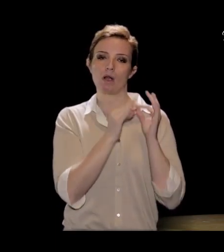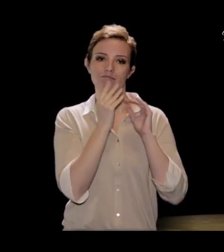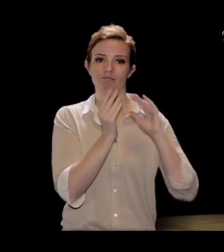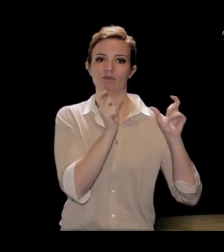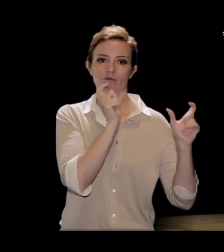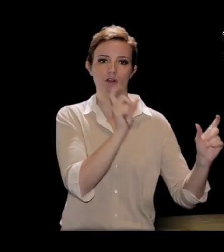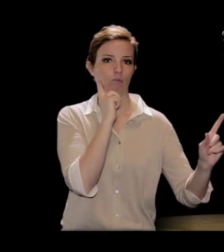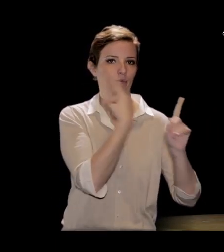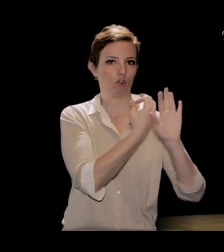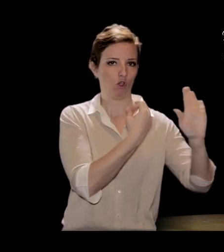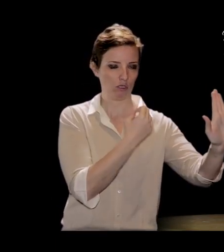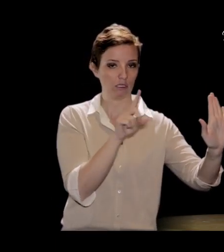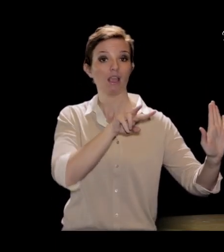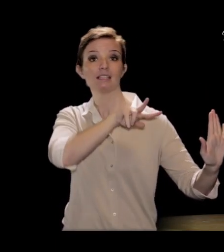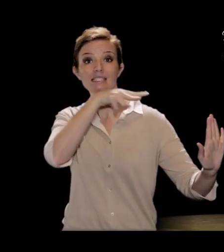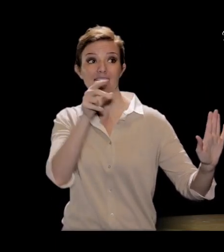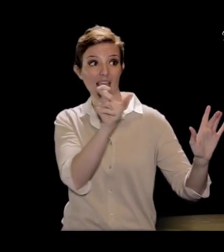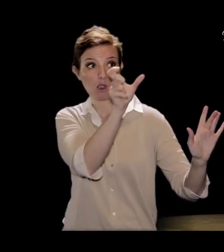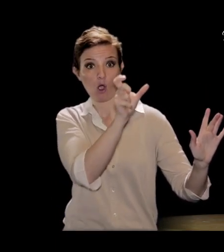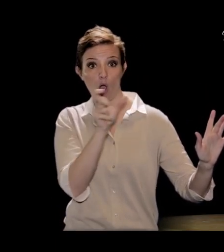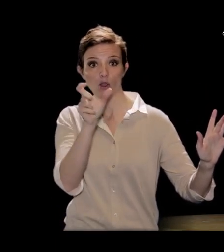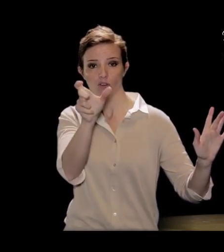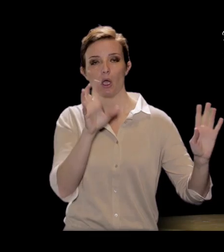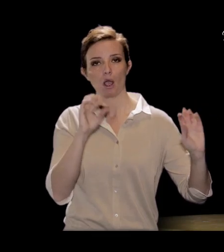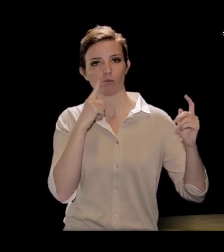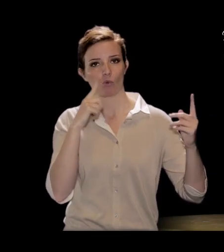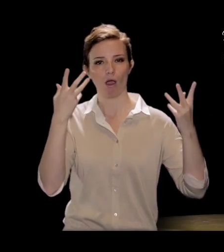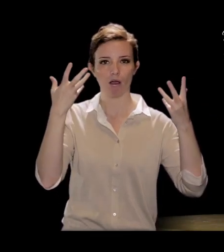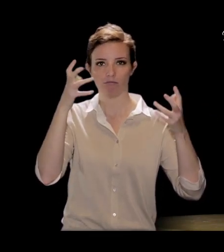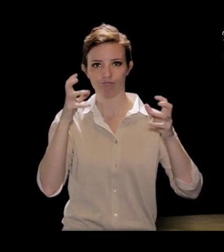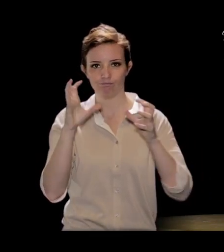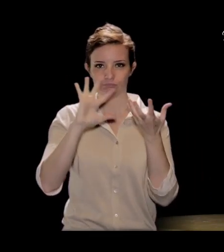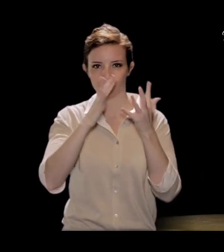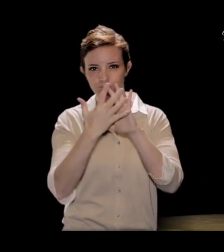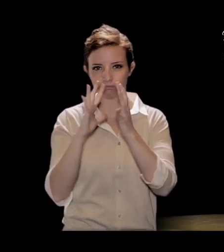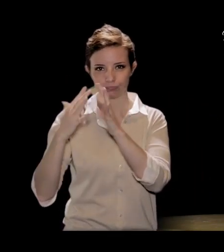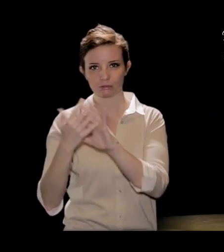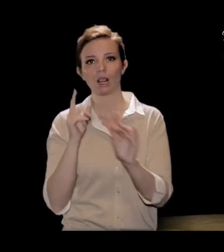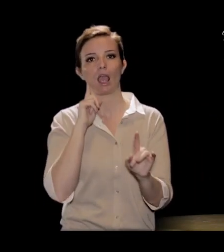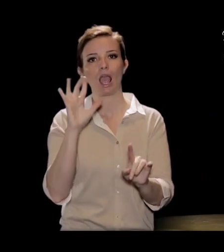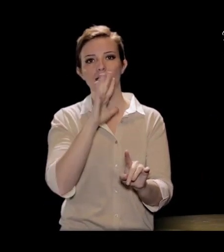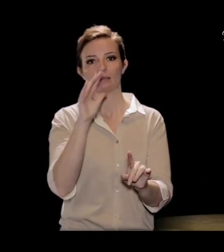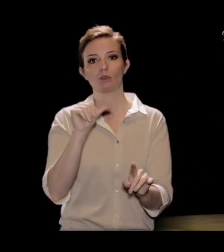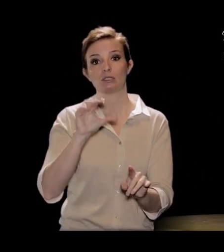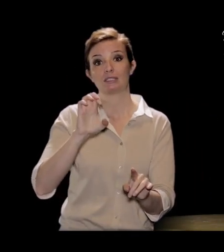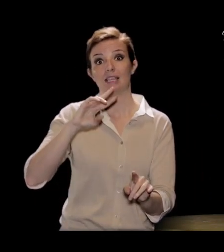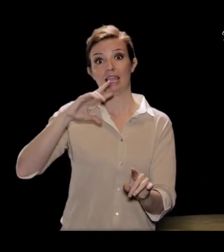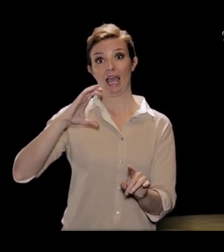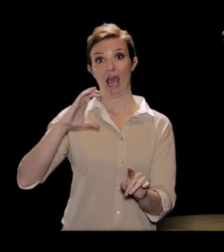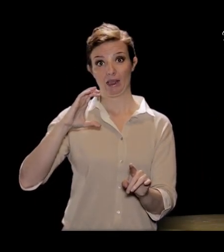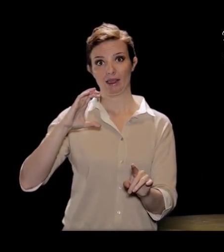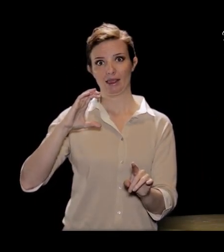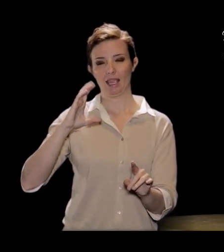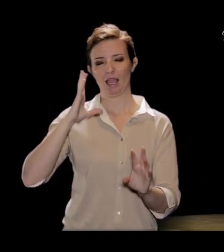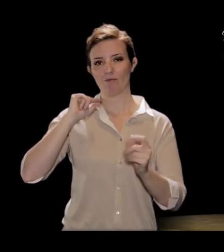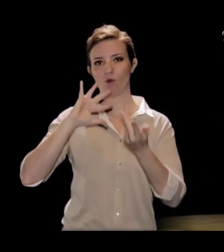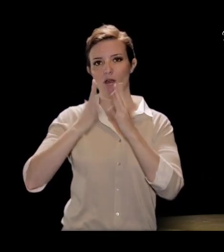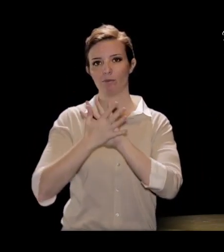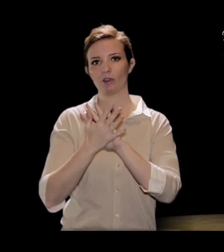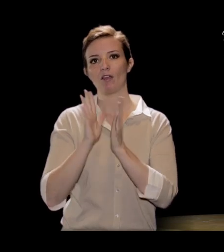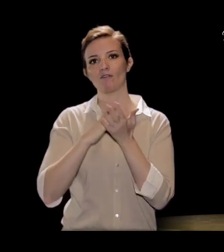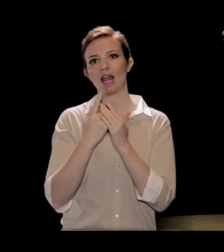quadro alfa. Sul secondo possiamo andare a effettuare delle trasformazioni, per esempio la secante sappiamo che è 1